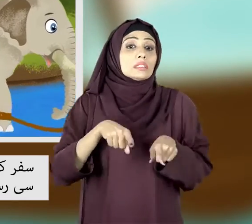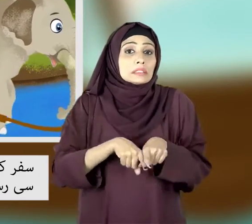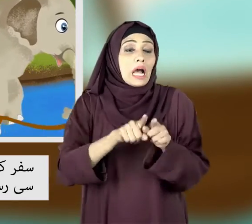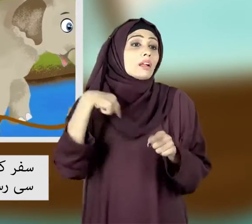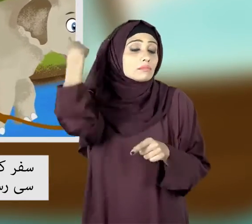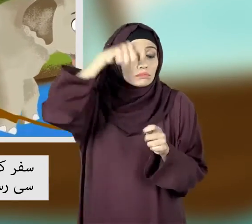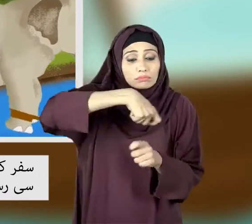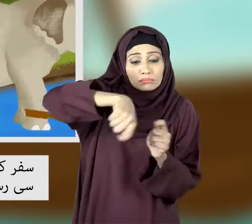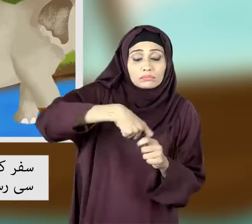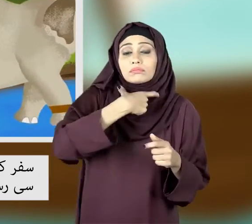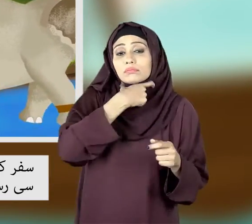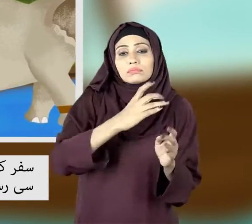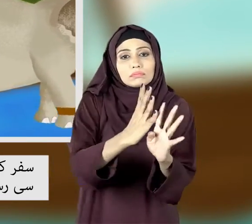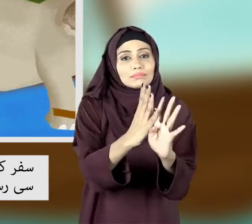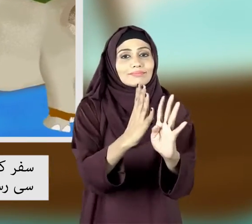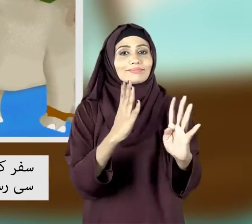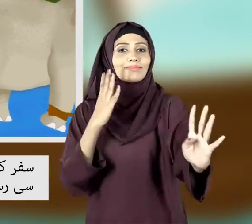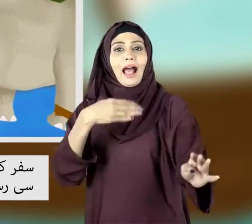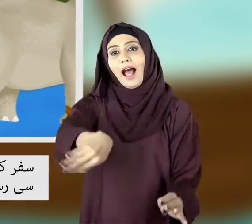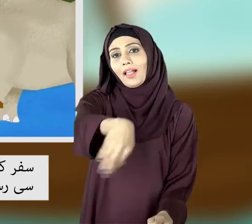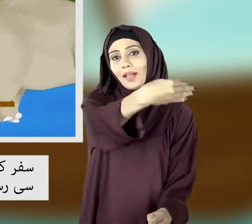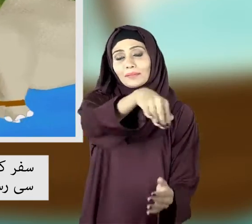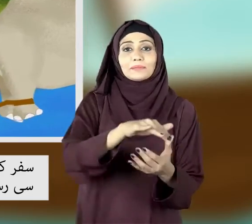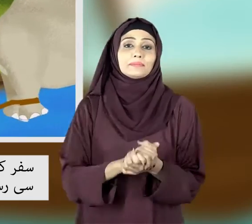سی رسی کے ساتھ قطار میں باندھ دیتا تھا۔